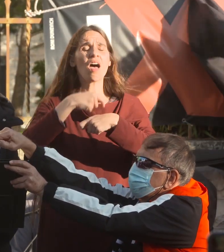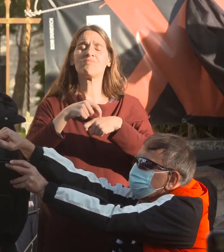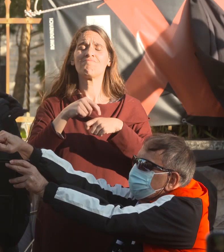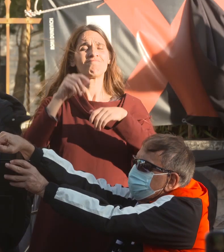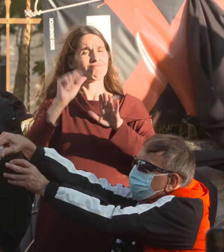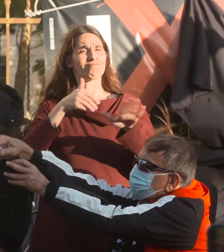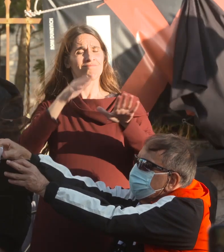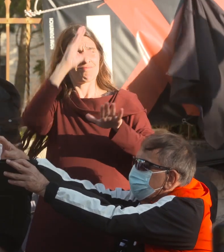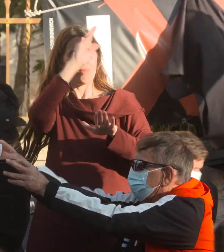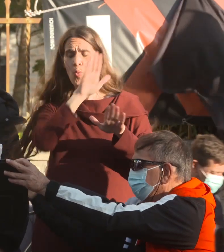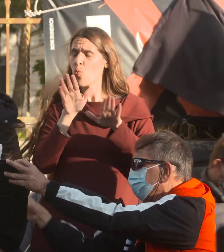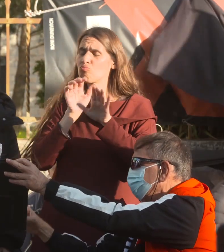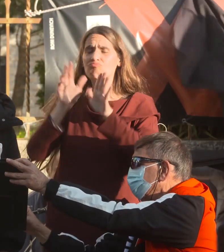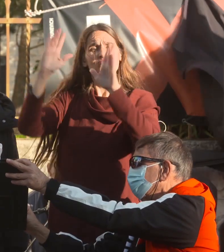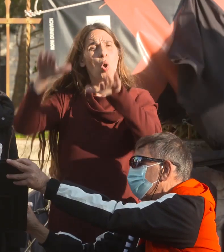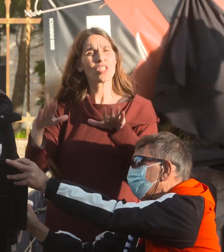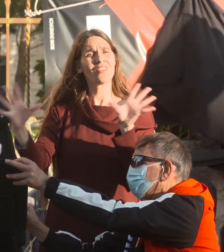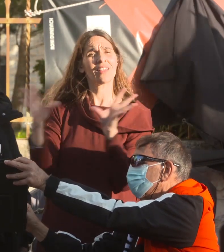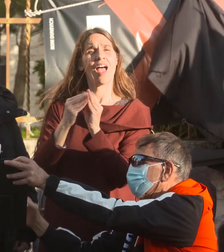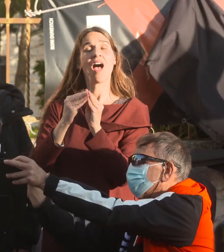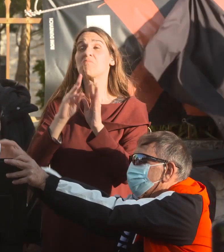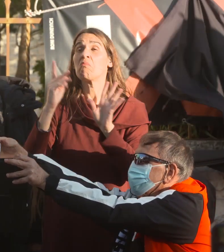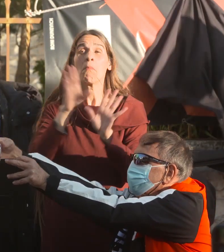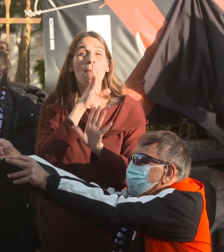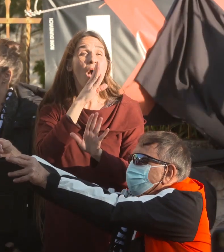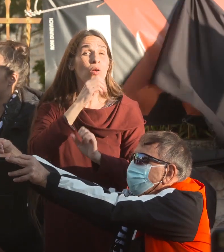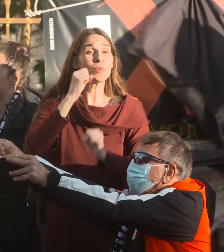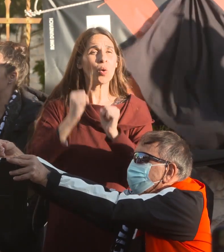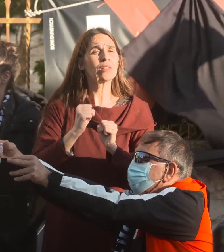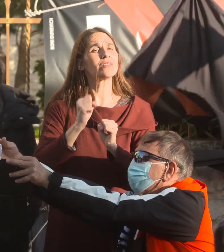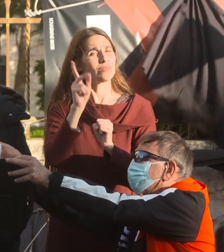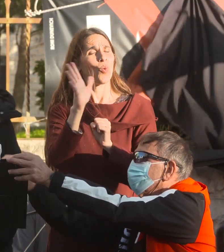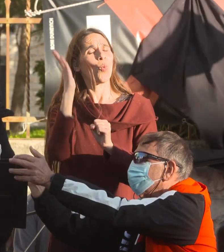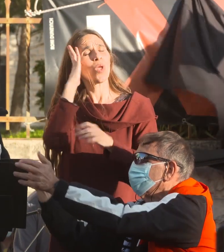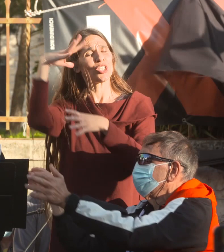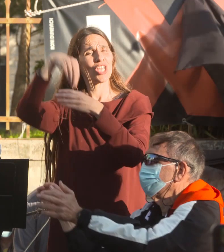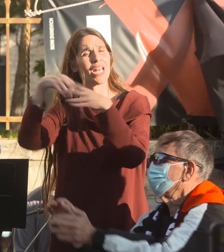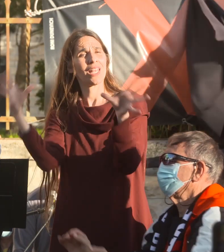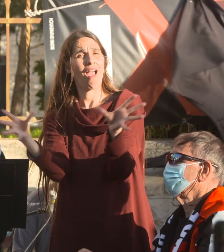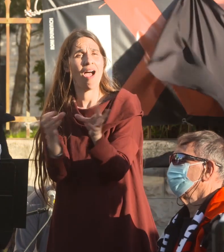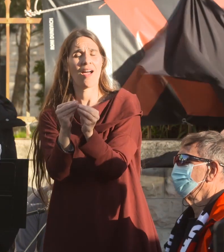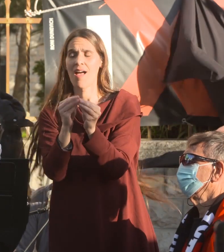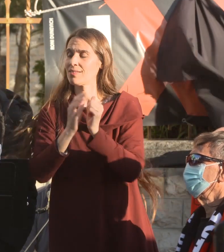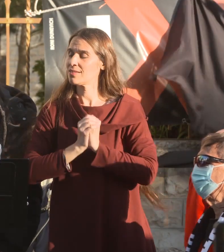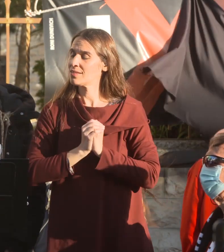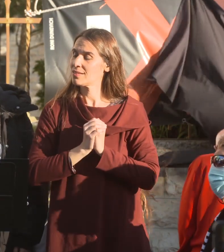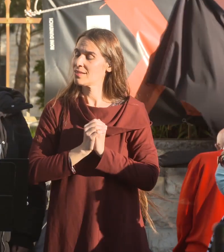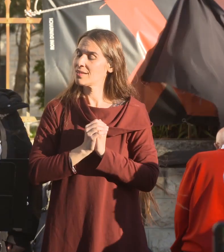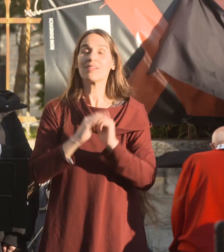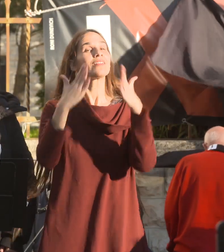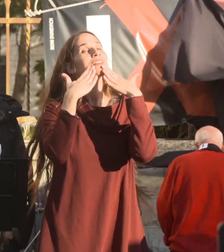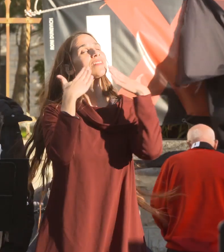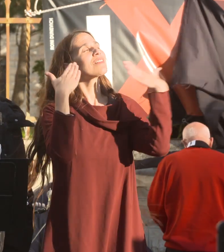מולה, אירוע ביטחוני, הוא כבר נשאר לישון אצלה, להם השבח